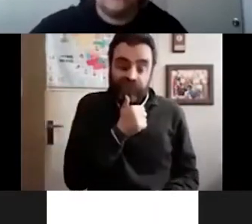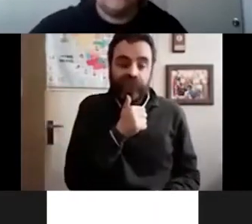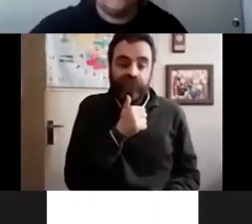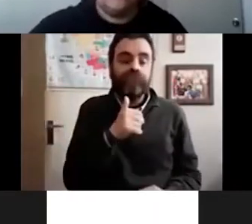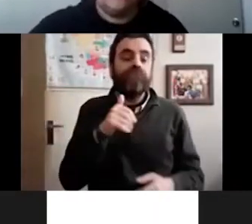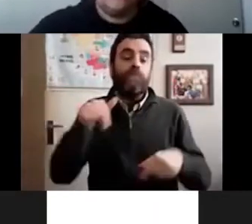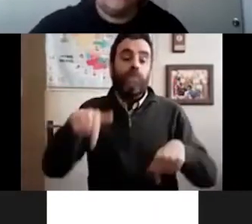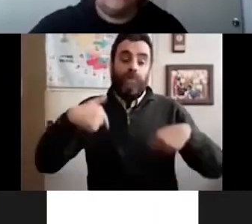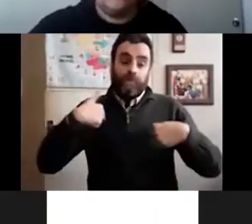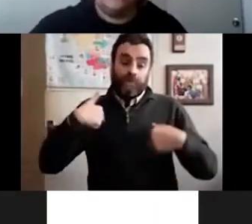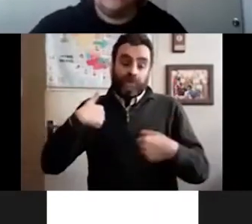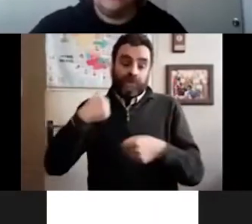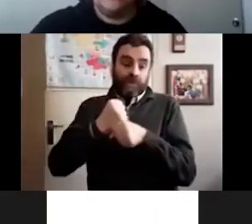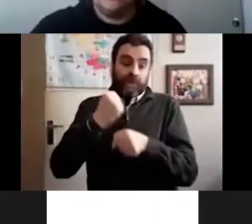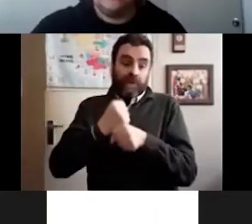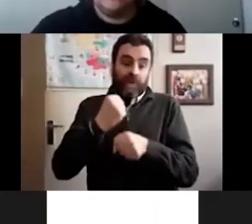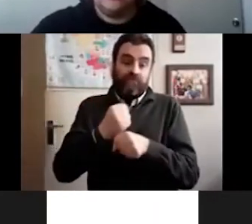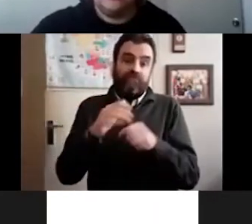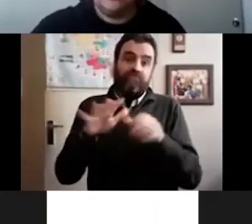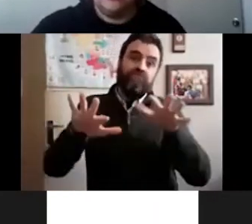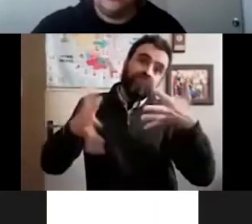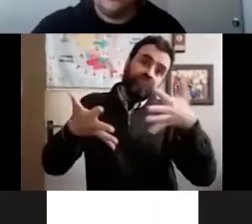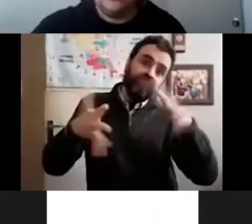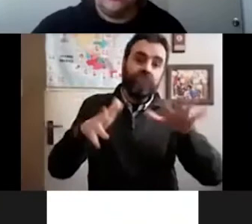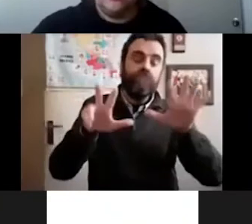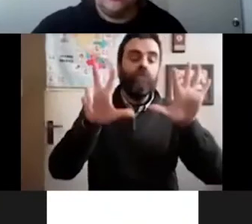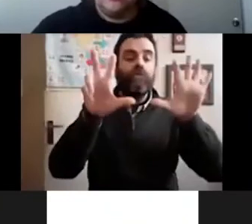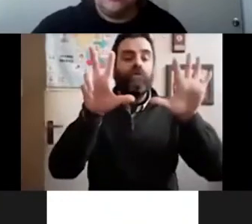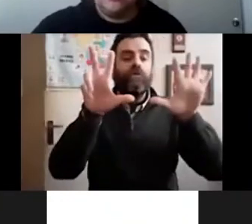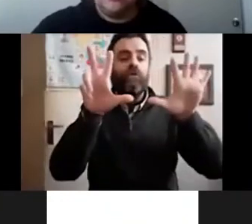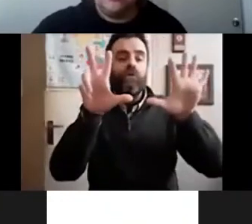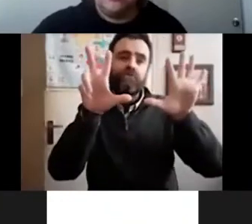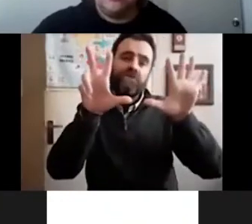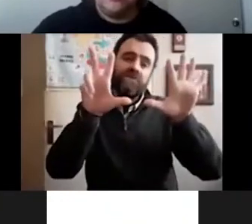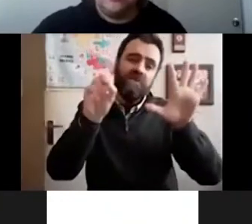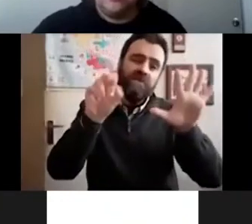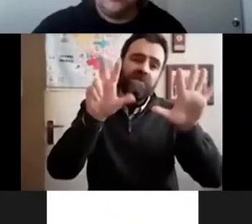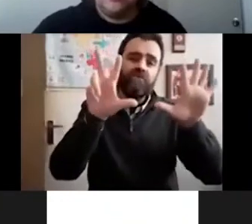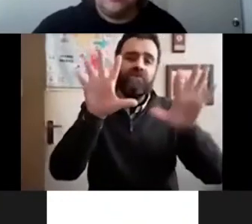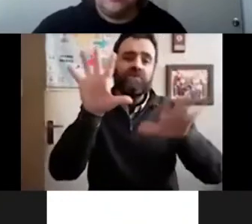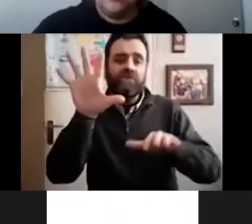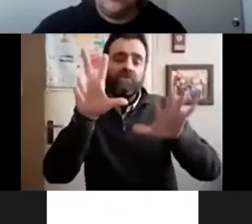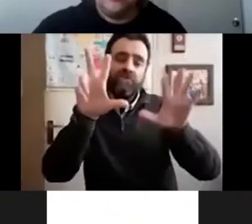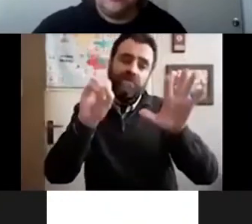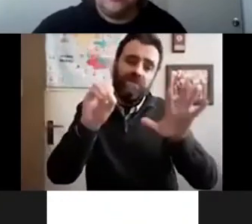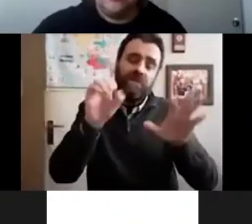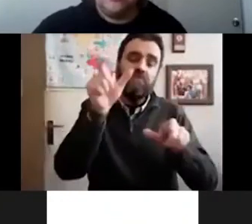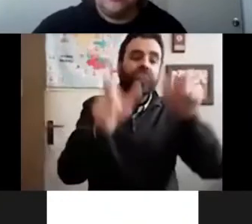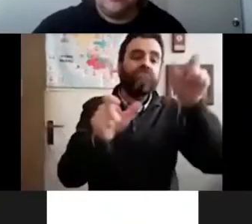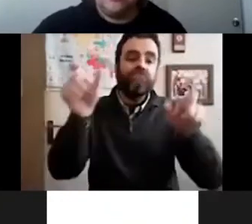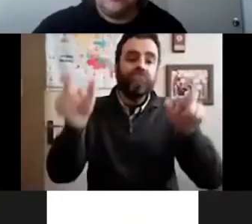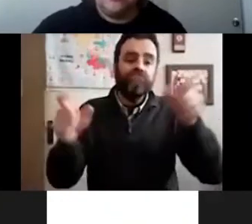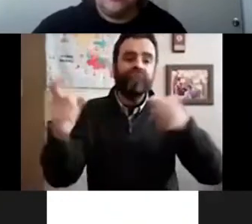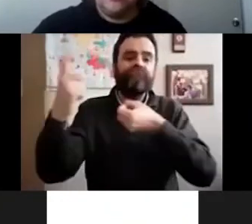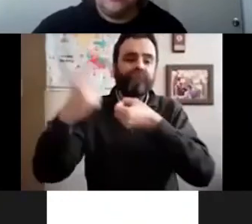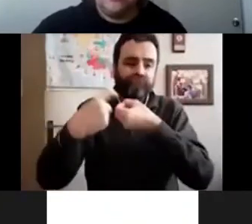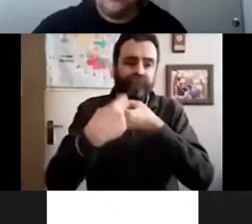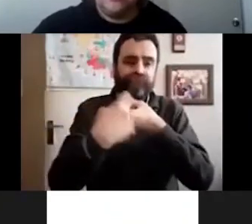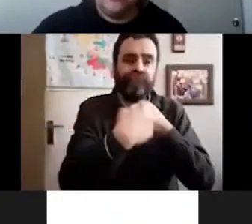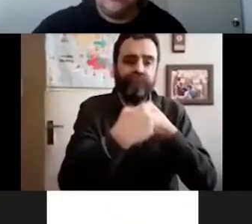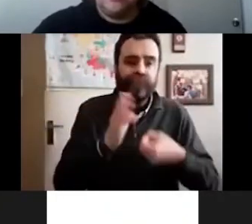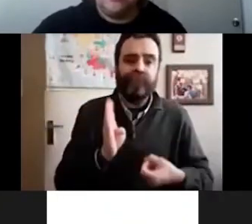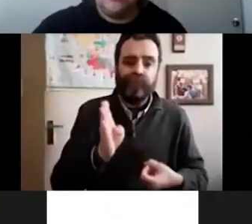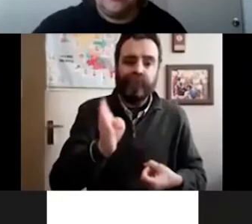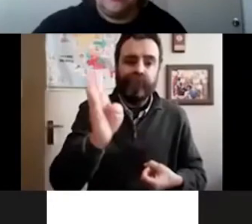las personas, cuando los estudiantes no tienen motivación, bueno, ahora yo en mi trabajo A veces